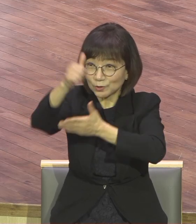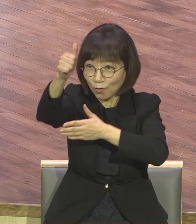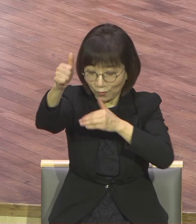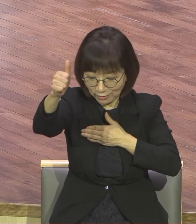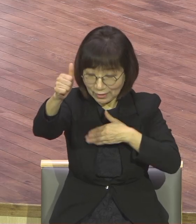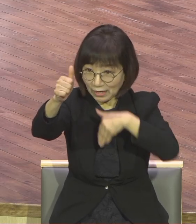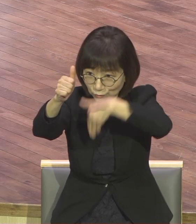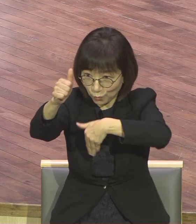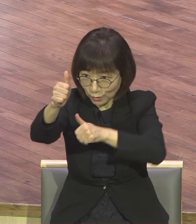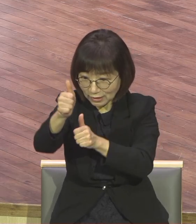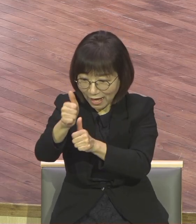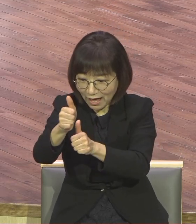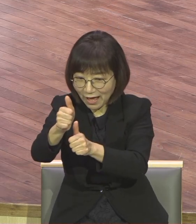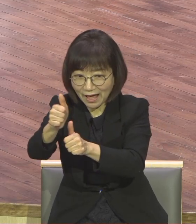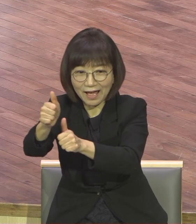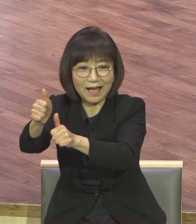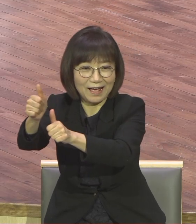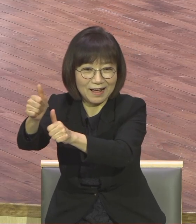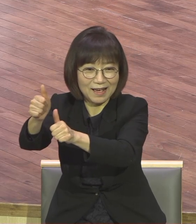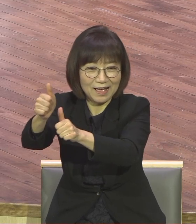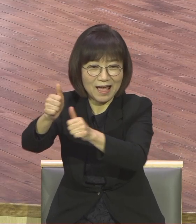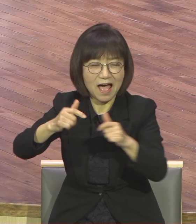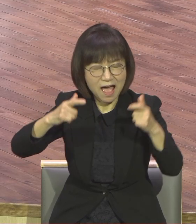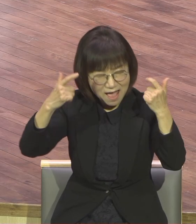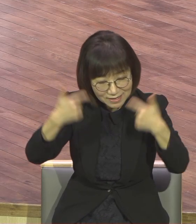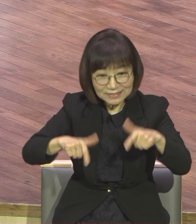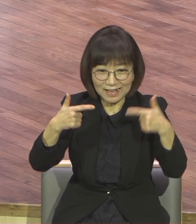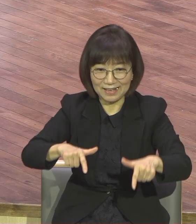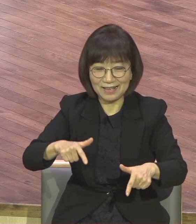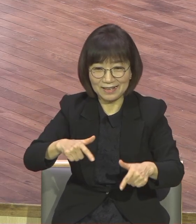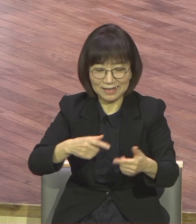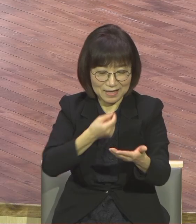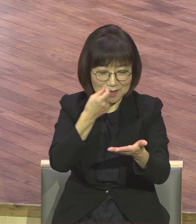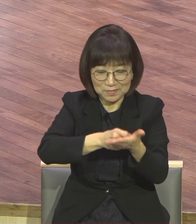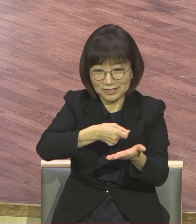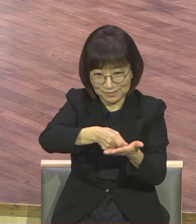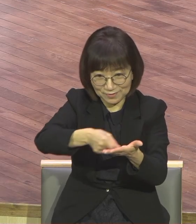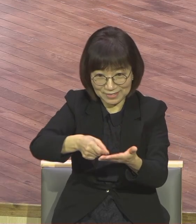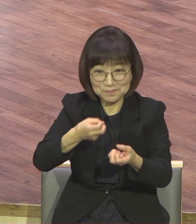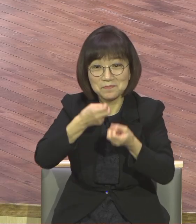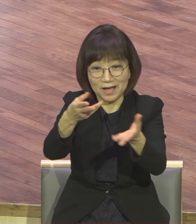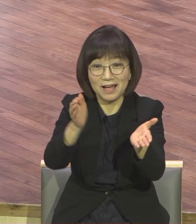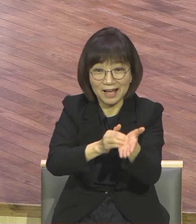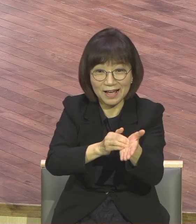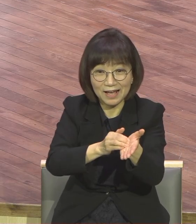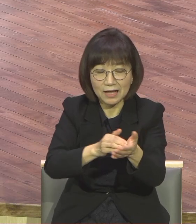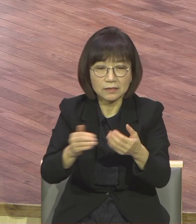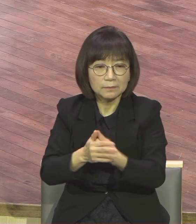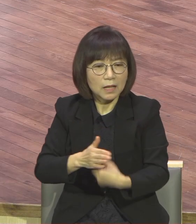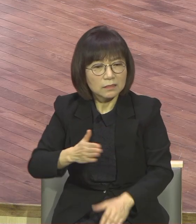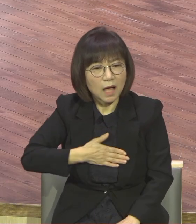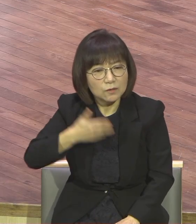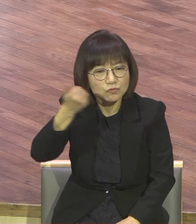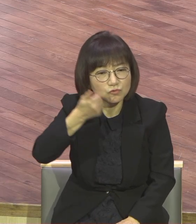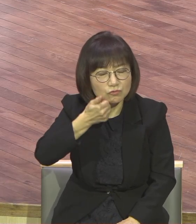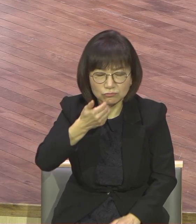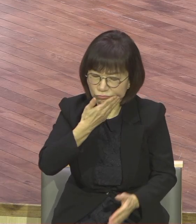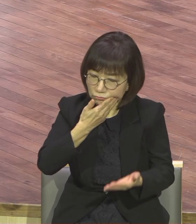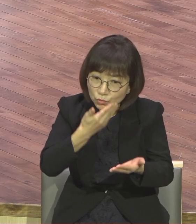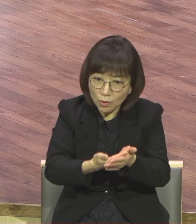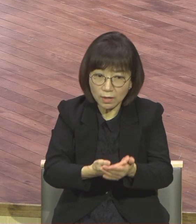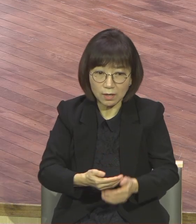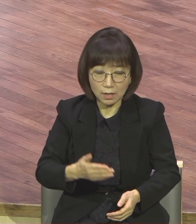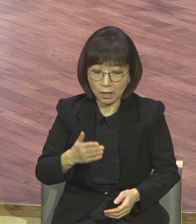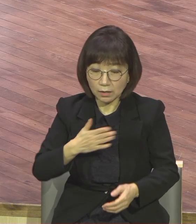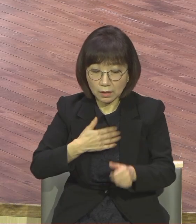누구인지 영적 정체성 이게 분명해야 됩니다. 내가 누구인지 내가 누구를 따르는지 살펴보면 그